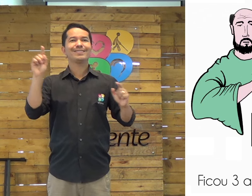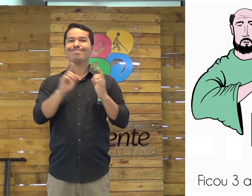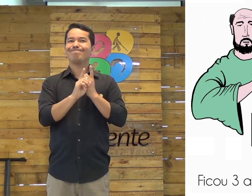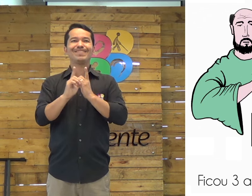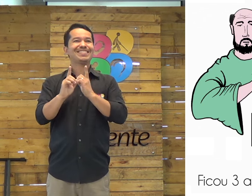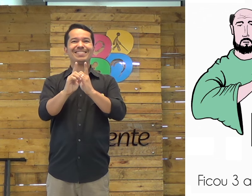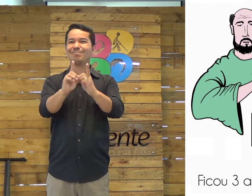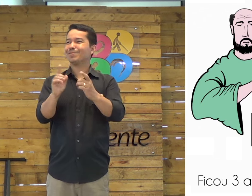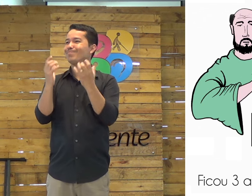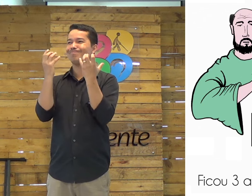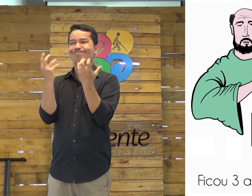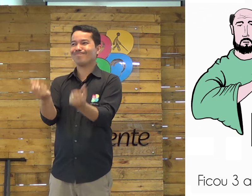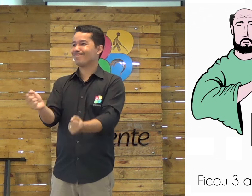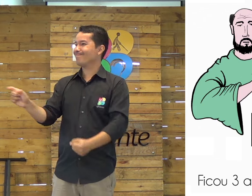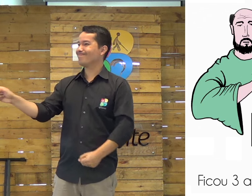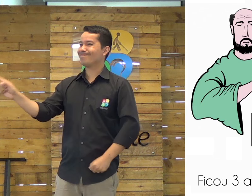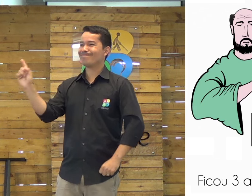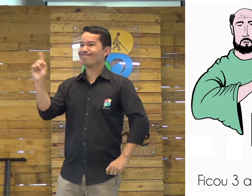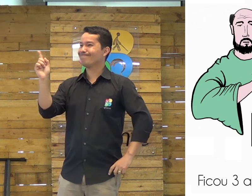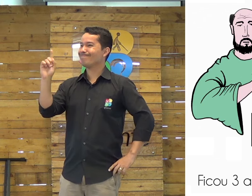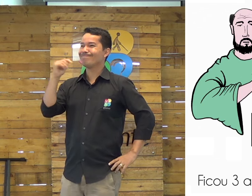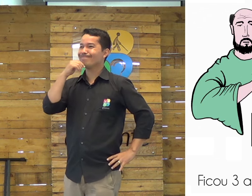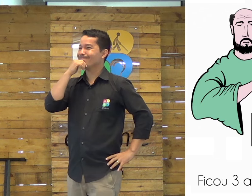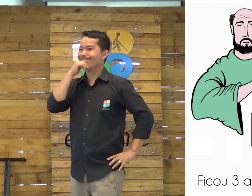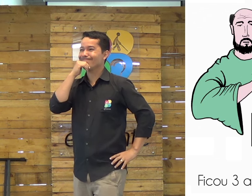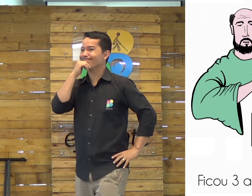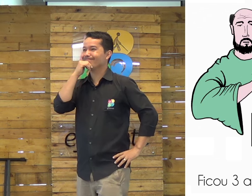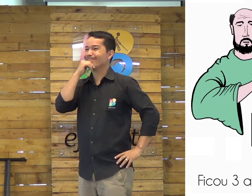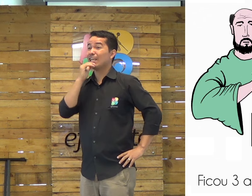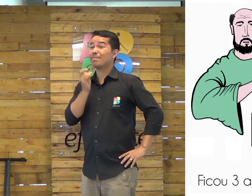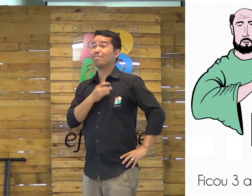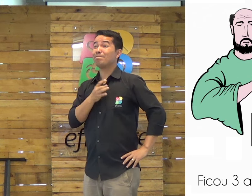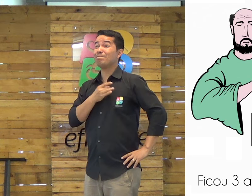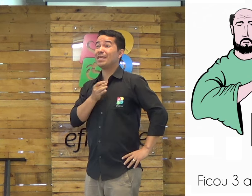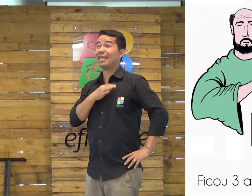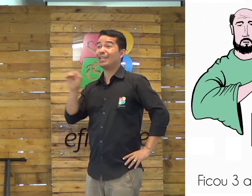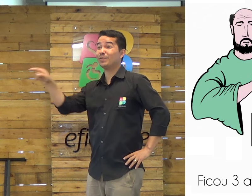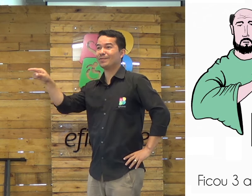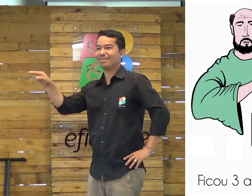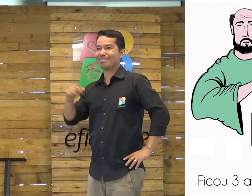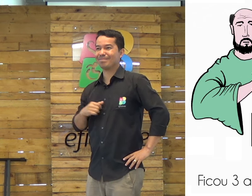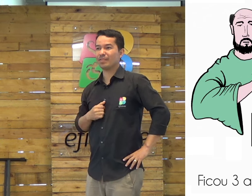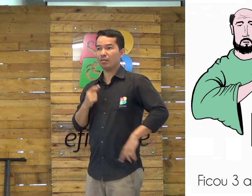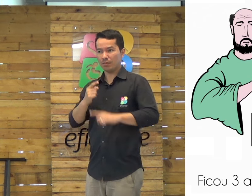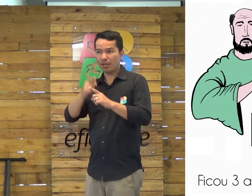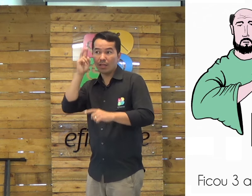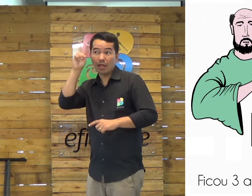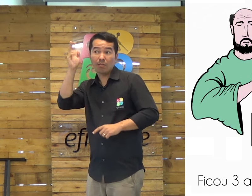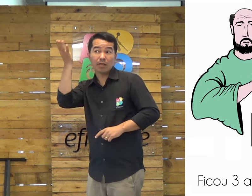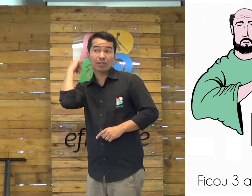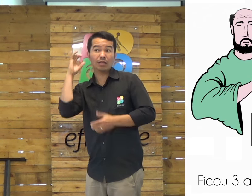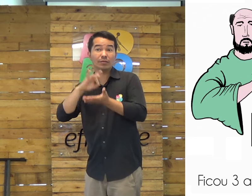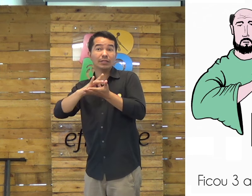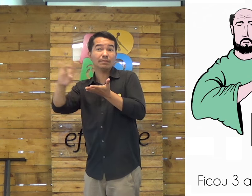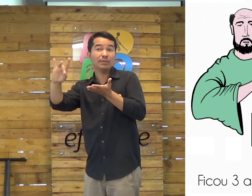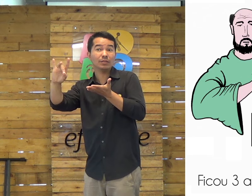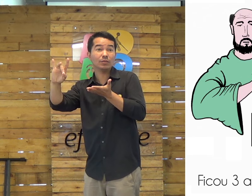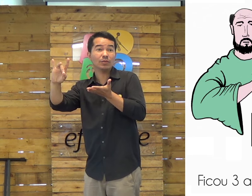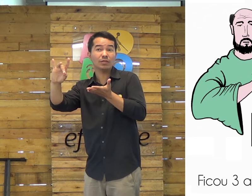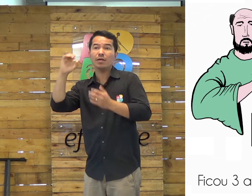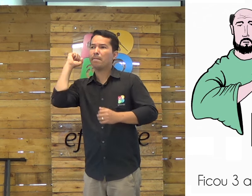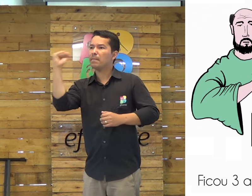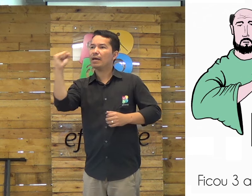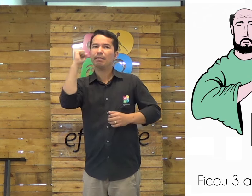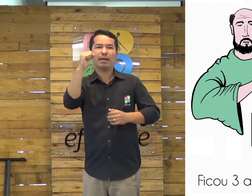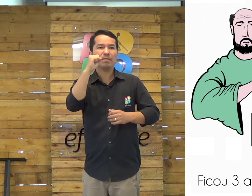Porque ele encontrou discípulos em Jerusalém, mas os discípulos não aceitaram. Porque eles sabiam da história